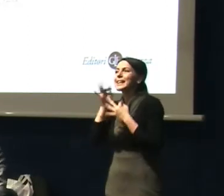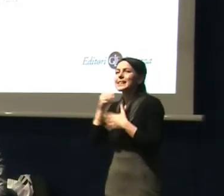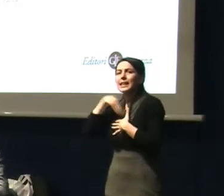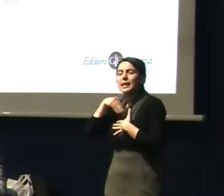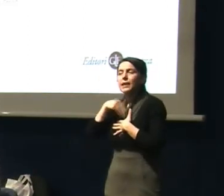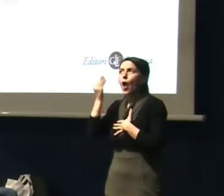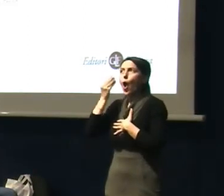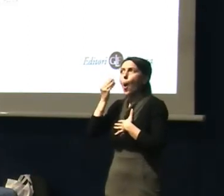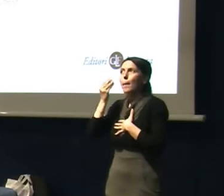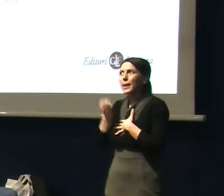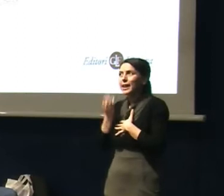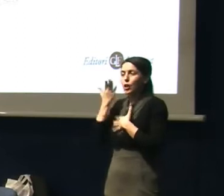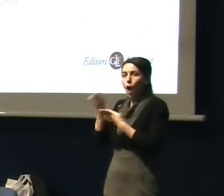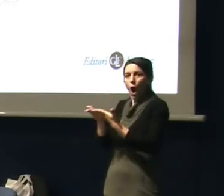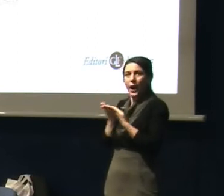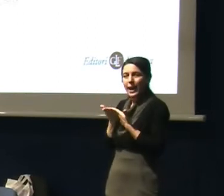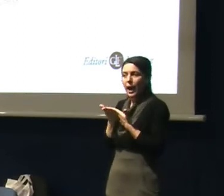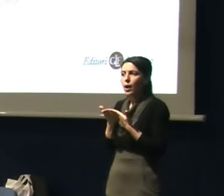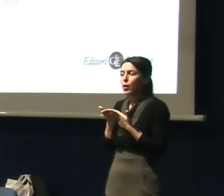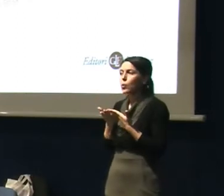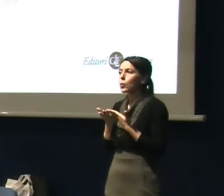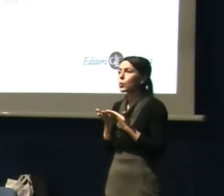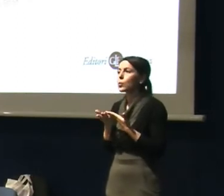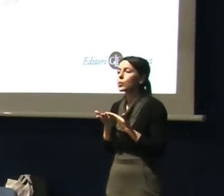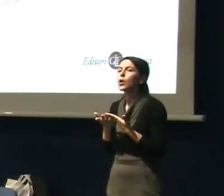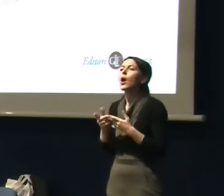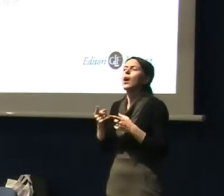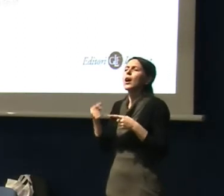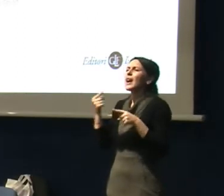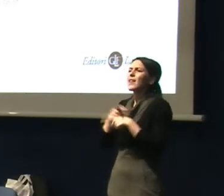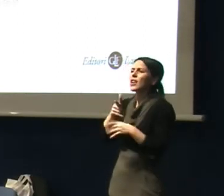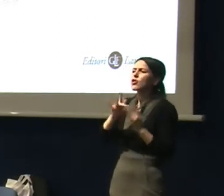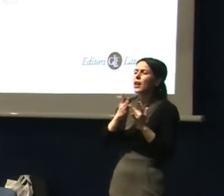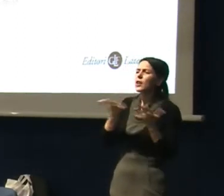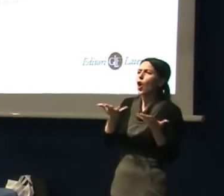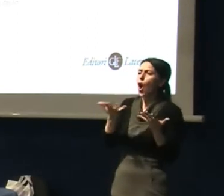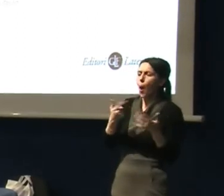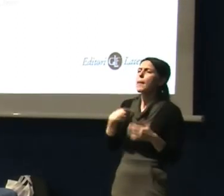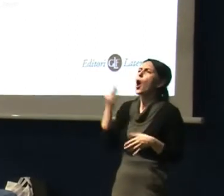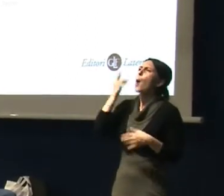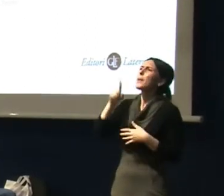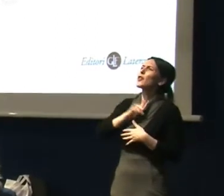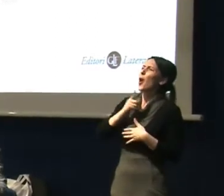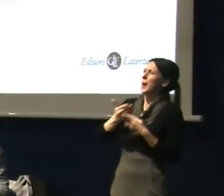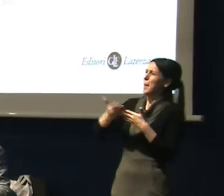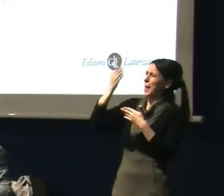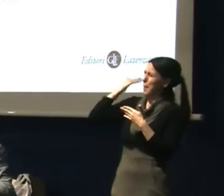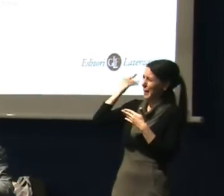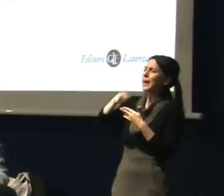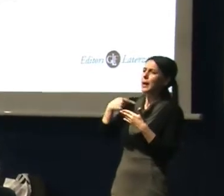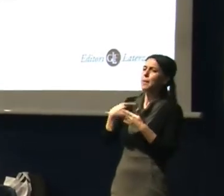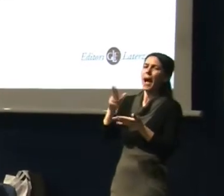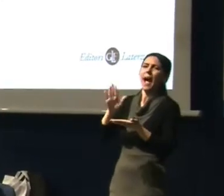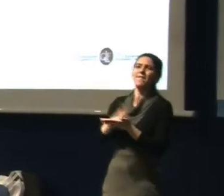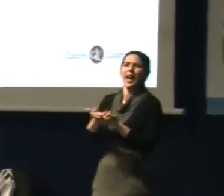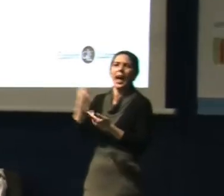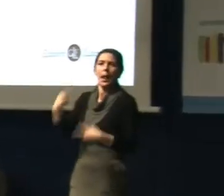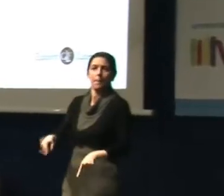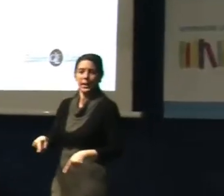il peso ce l'hanno le nostre opinioni preesistenti che ci siamo fatti un altro modo ma questa è un'altra storia